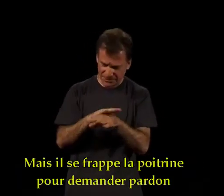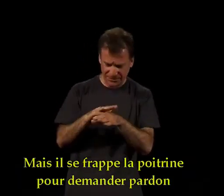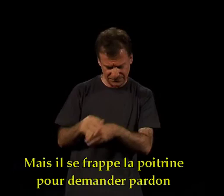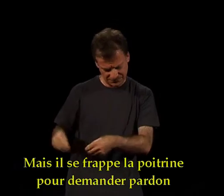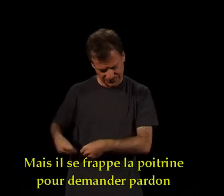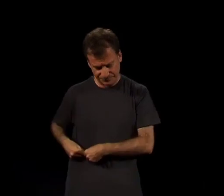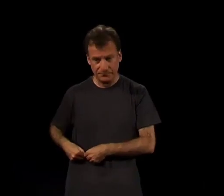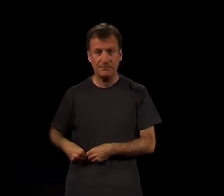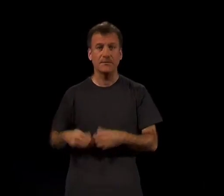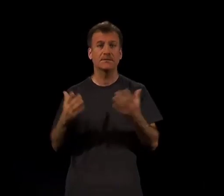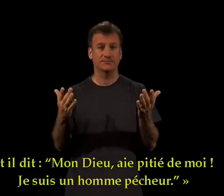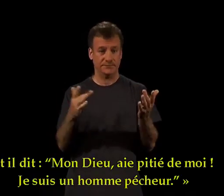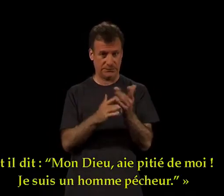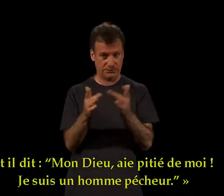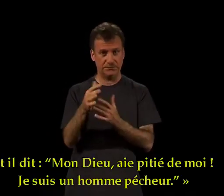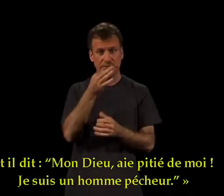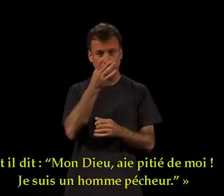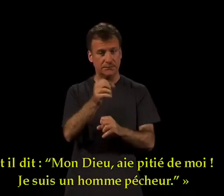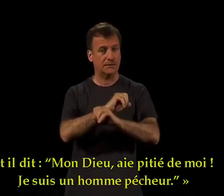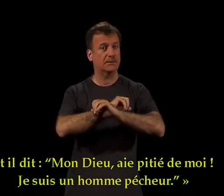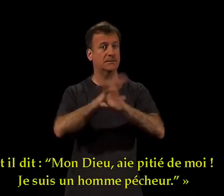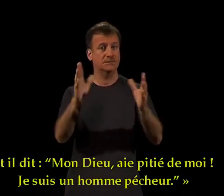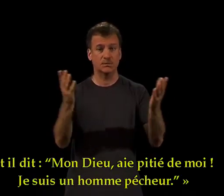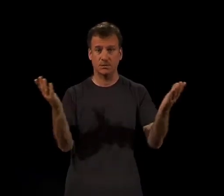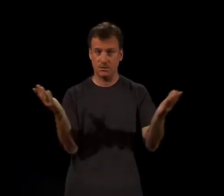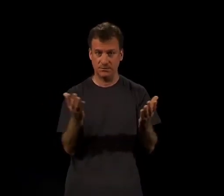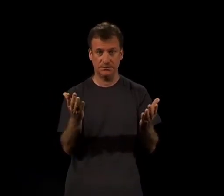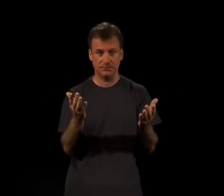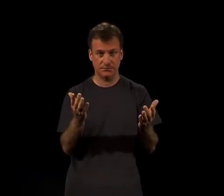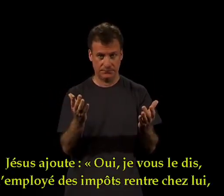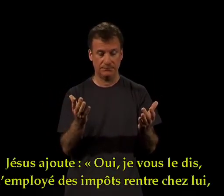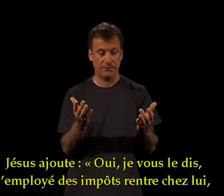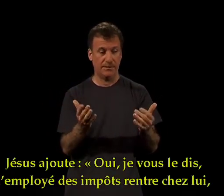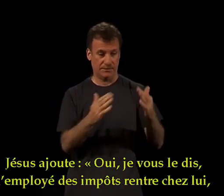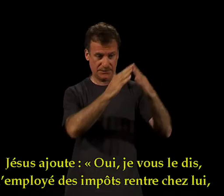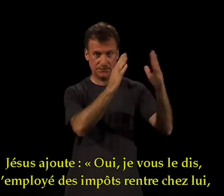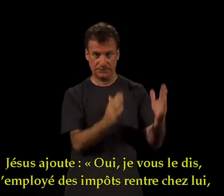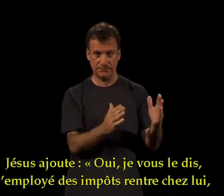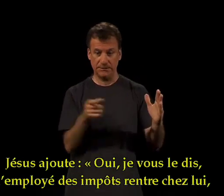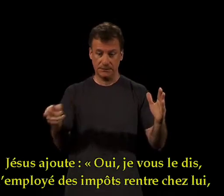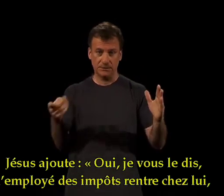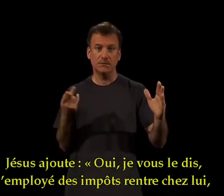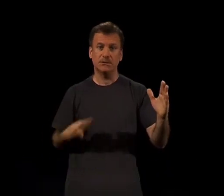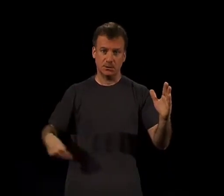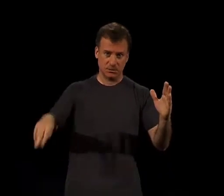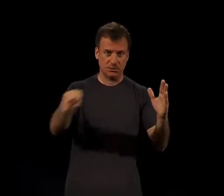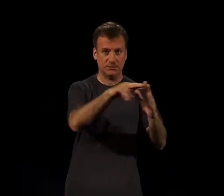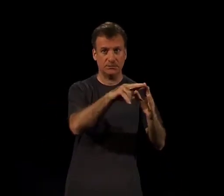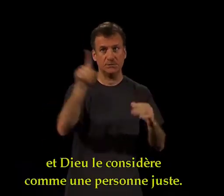pardon. Et il dit « Mon Dieu, aie pitié de moi, je suis un homme pécheur. » Jésus ajoute « Oui, je vous le dis, l'employé des impôts rentre chez lui et